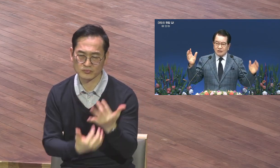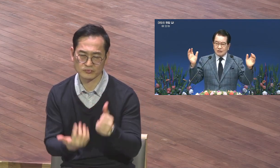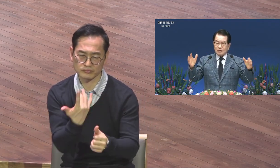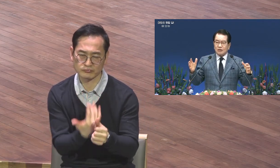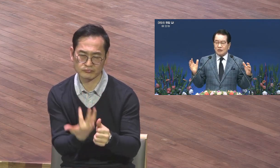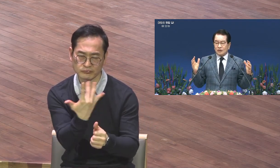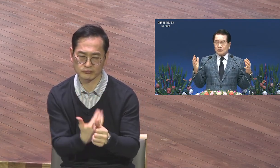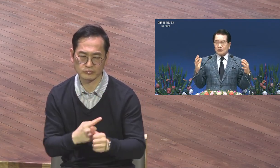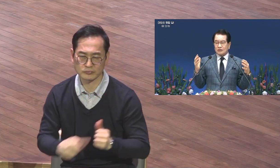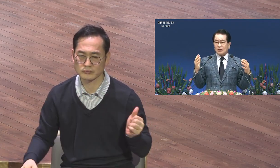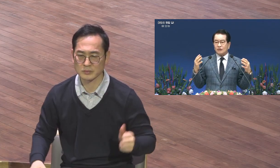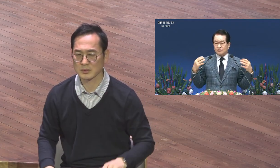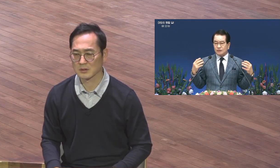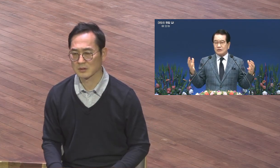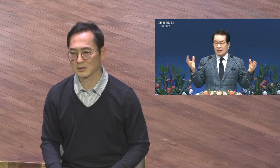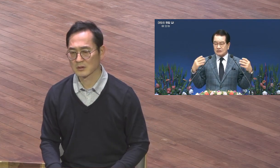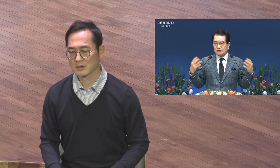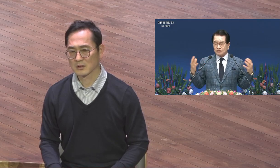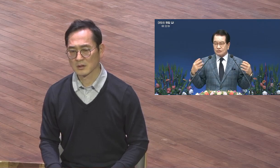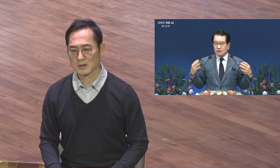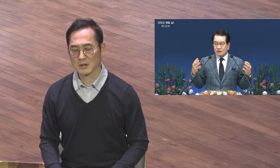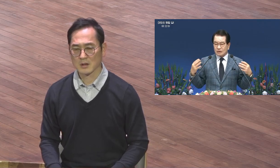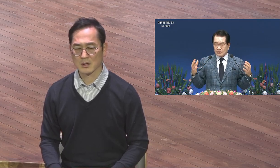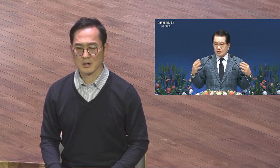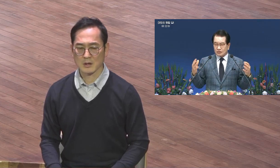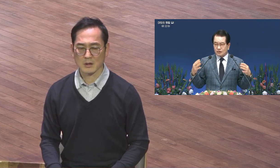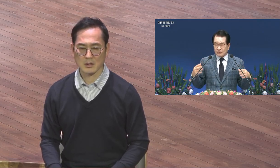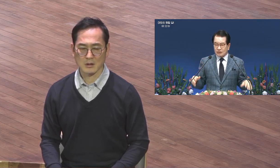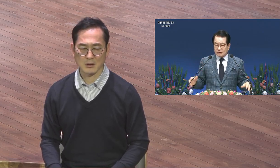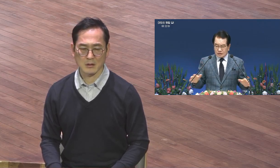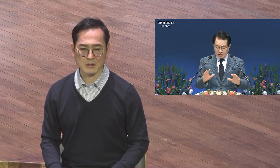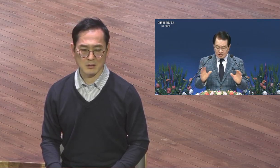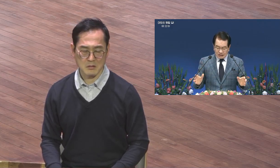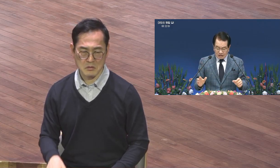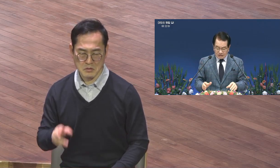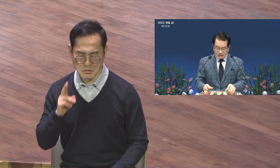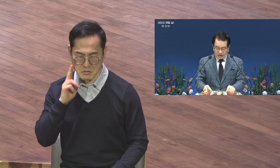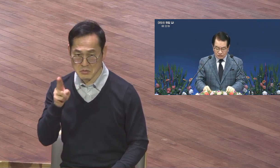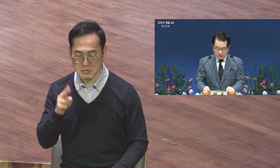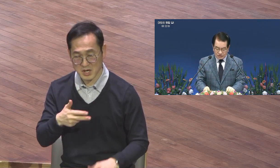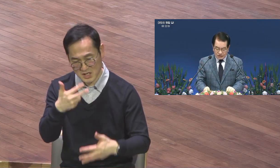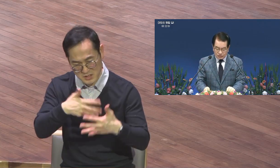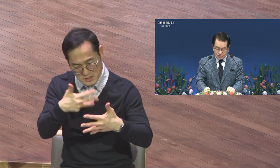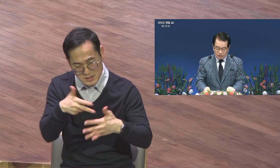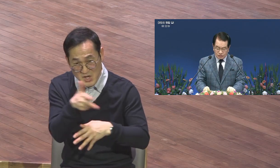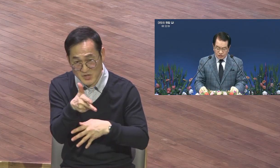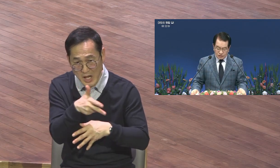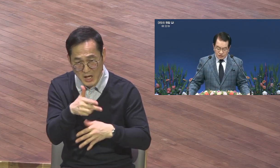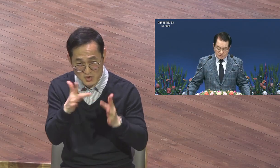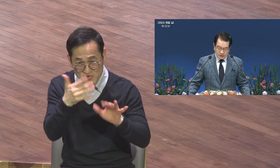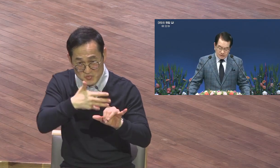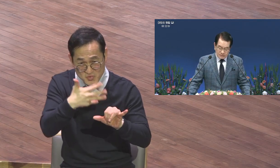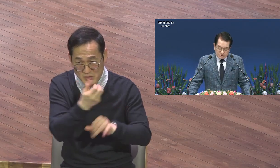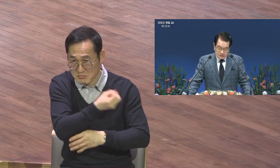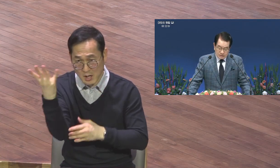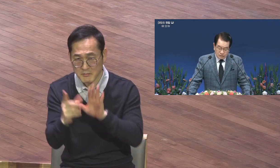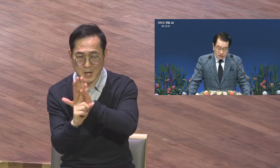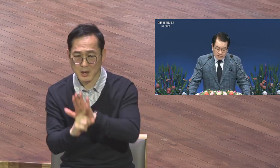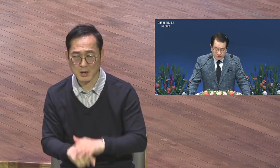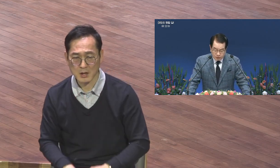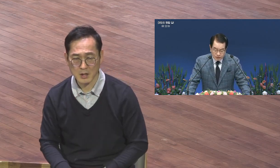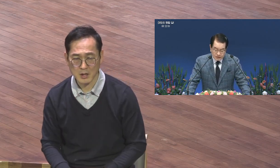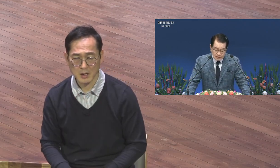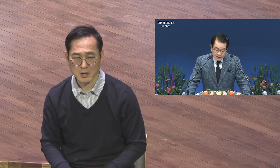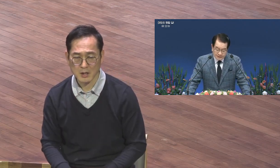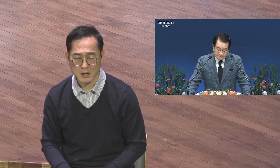불태워 죽인 그 그냥 그대로 불 타서 죽는 걸 그 영상을 찍어가지고 전 세계 돌리고 얼마 전에